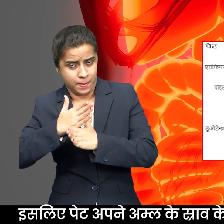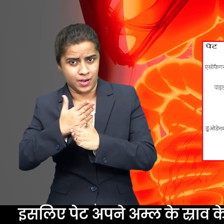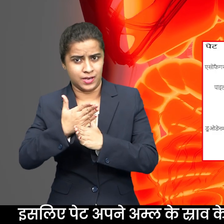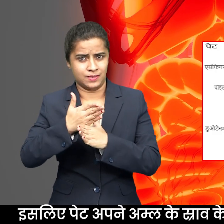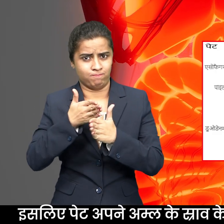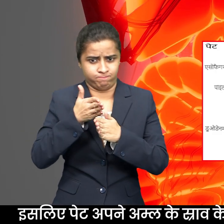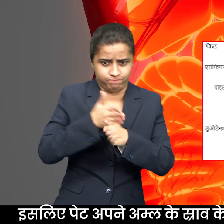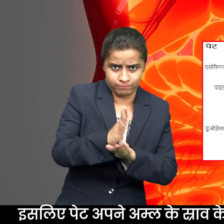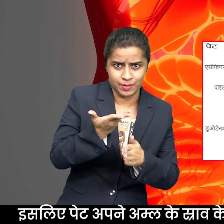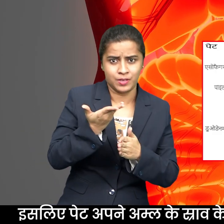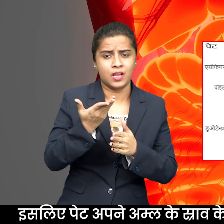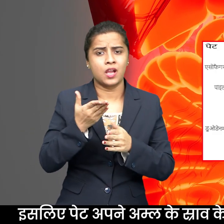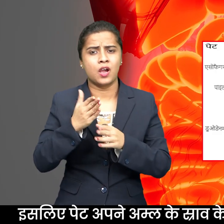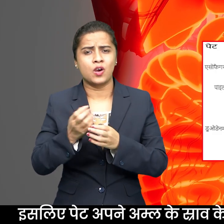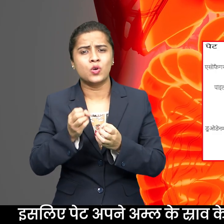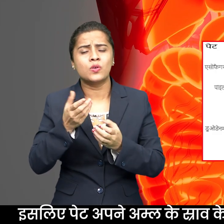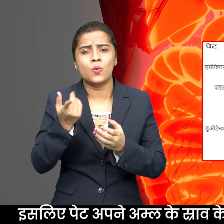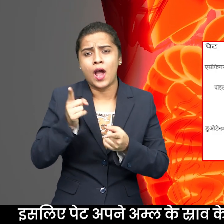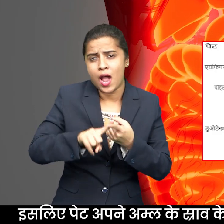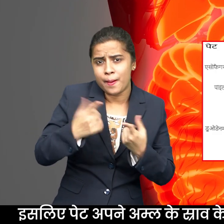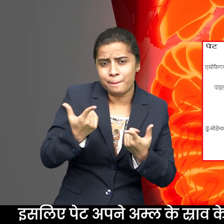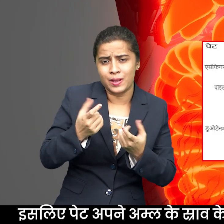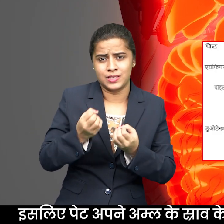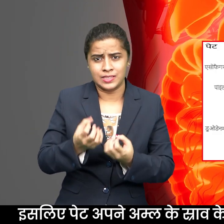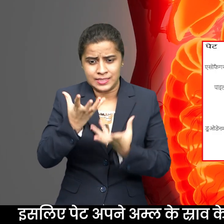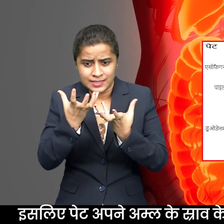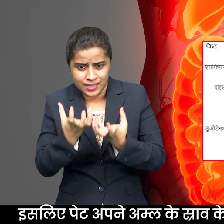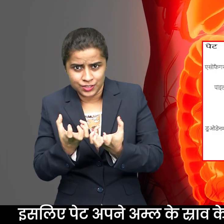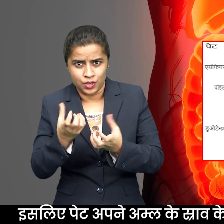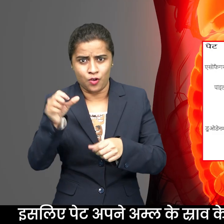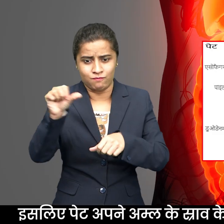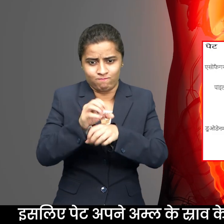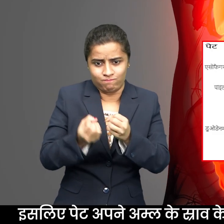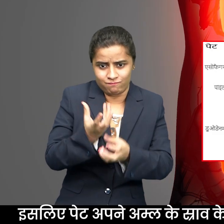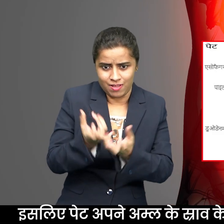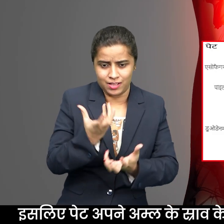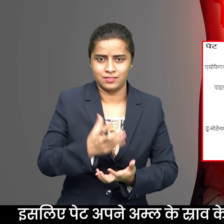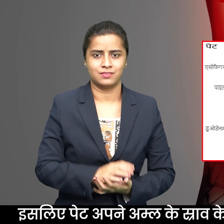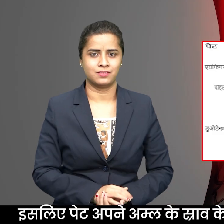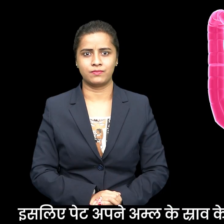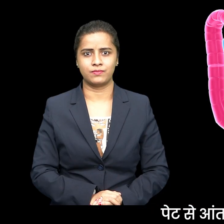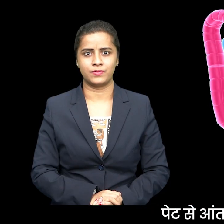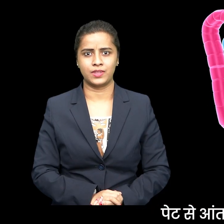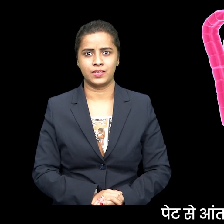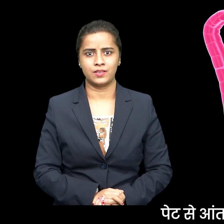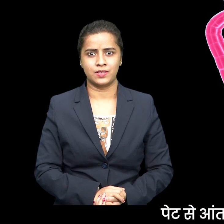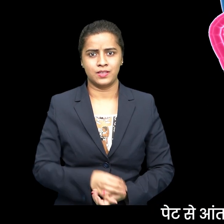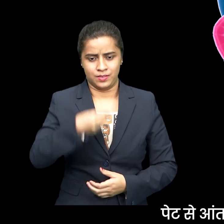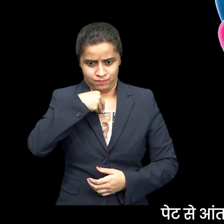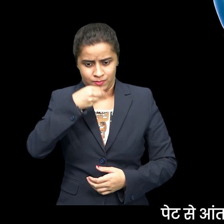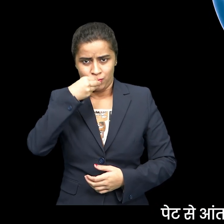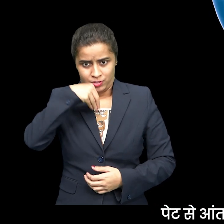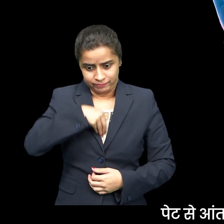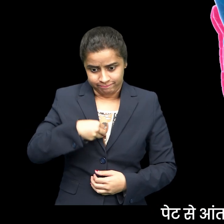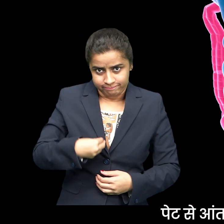अम्ल के स्राव के कारण होने वाले नुकसान से सुरक्षित रहता है। पेट से आंत